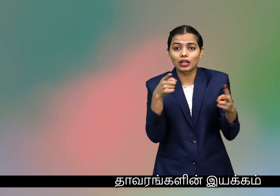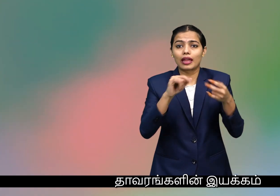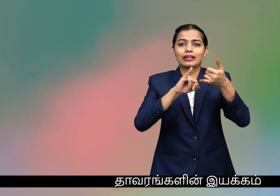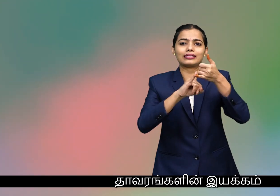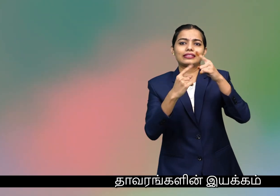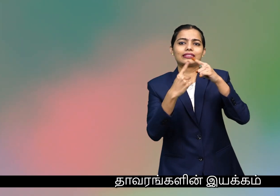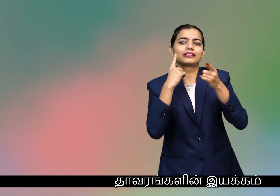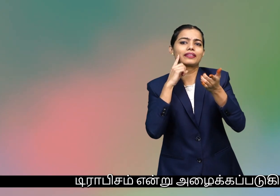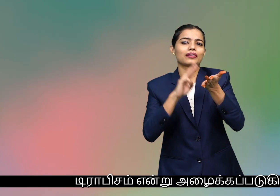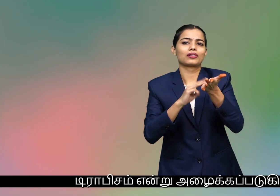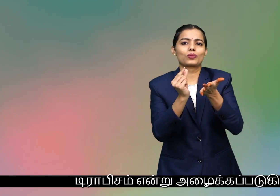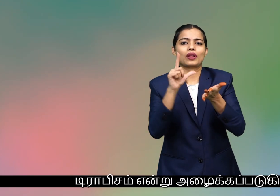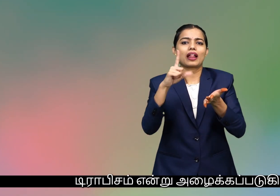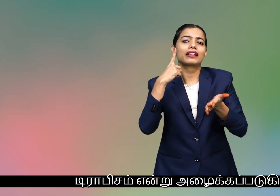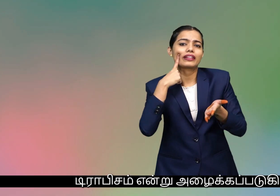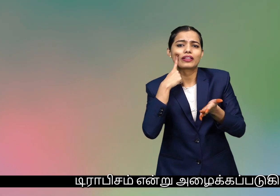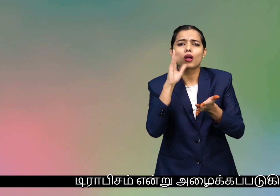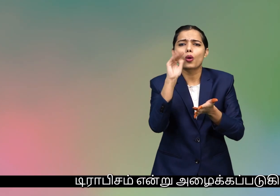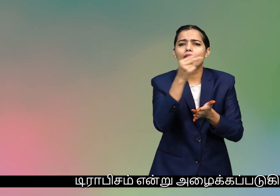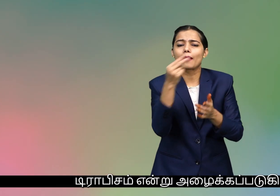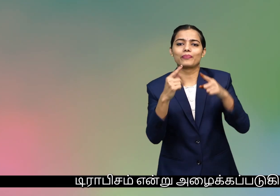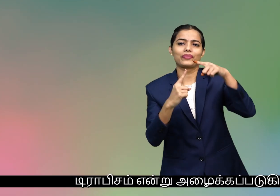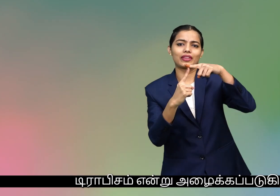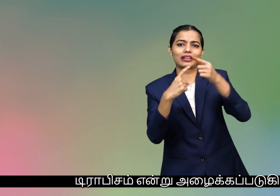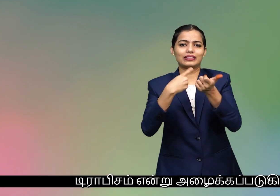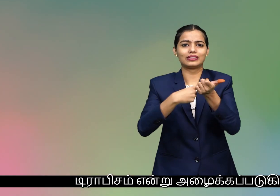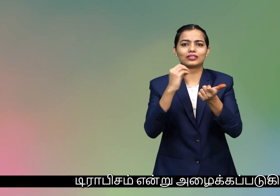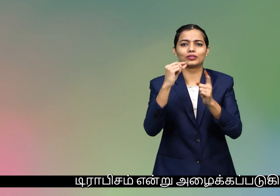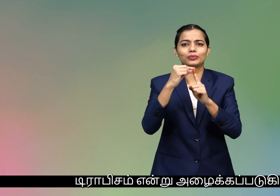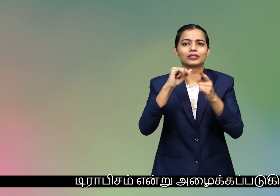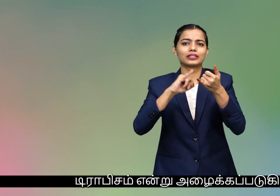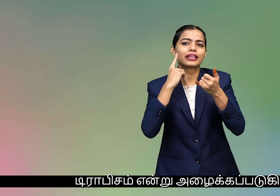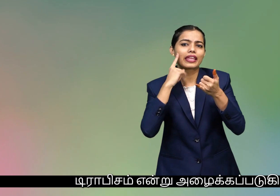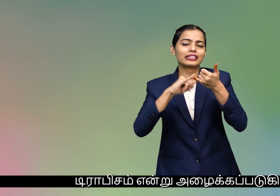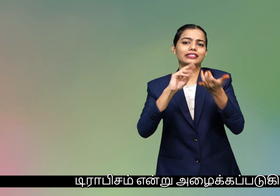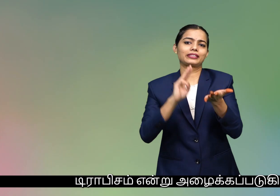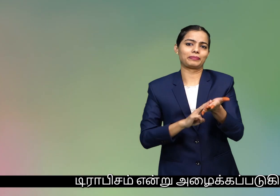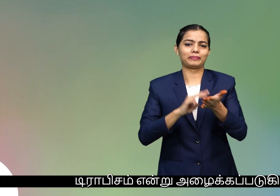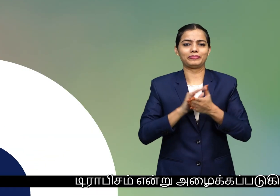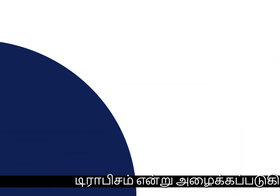தாவரங்களின் இயக்கம் டிராபிசம் என்று அழைக்கப்படுகிறது.